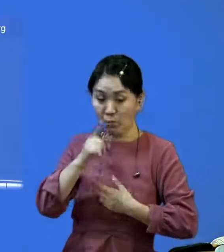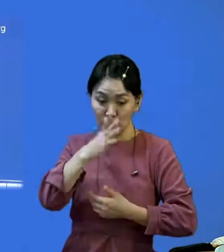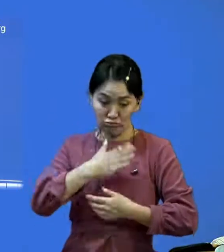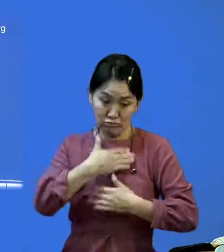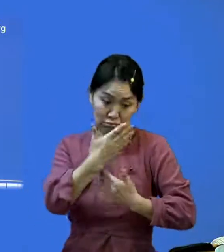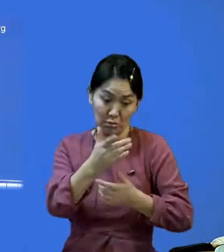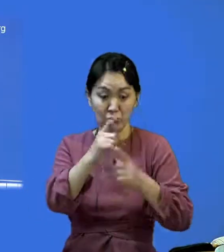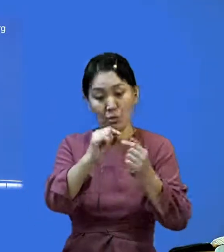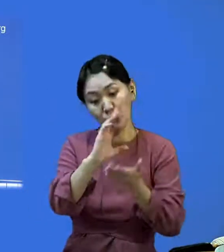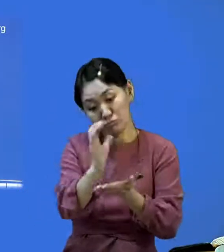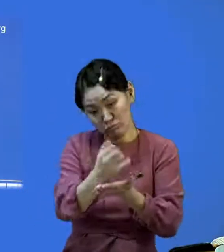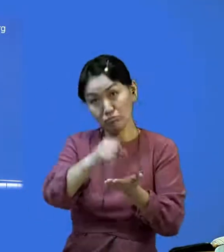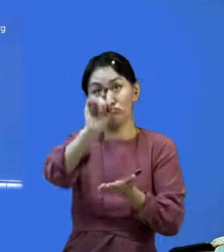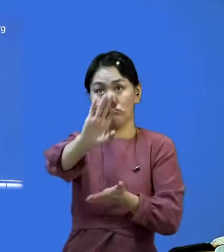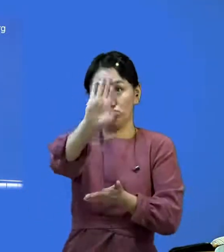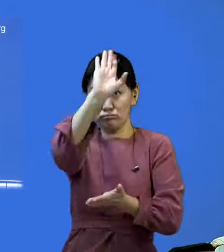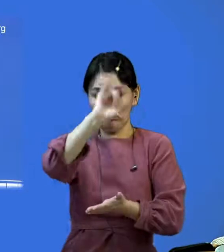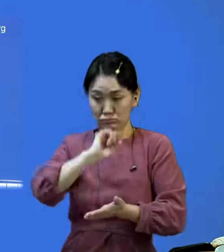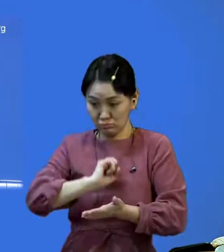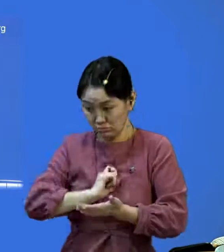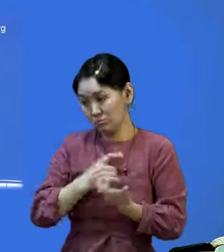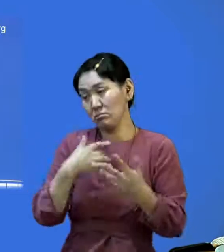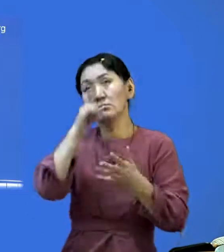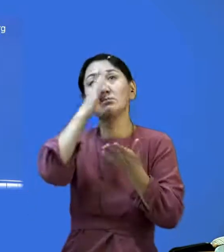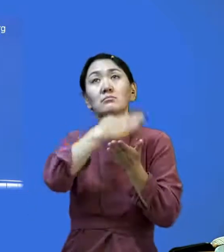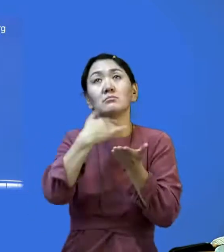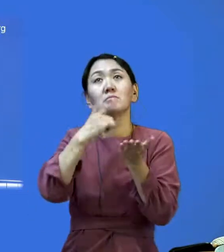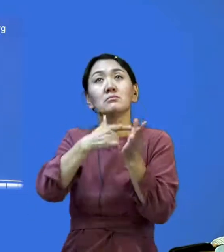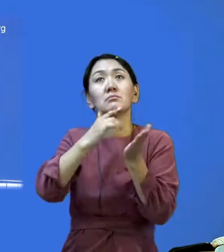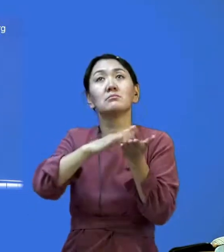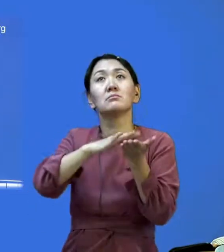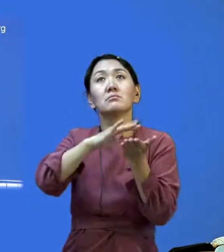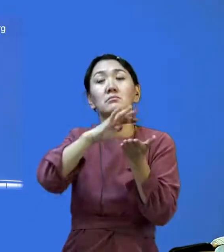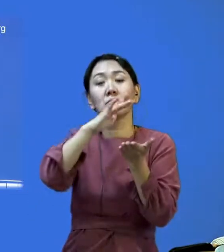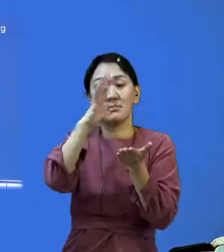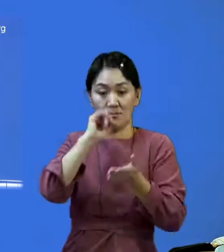тул эзний нэр алдар шиг.